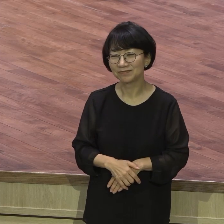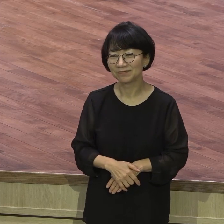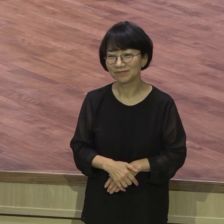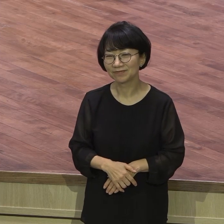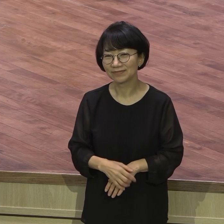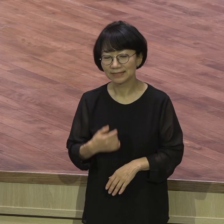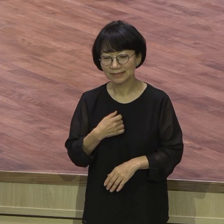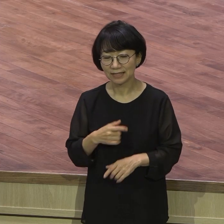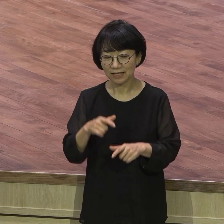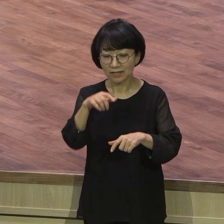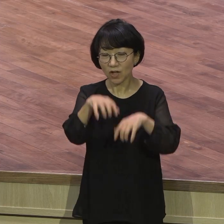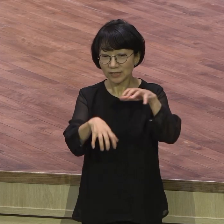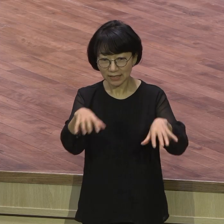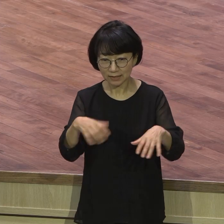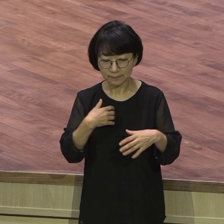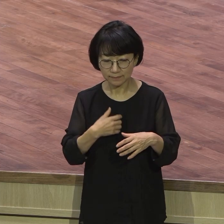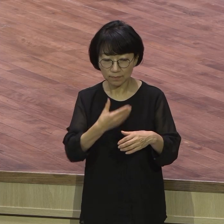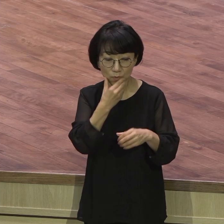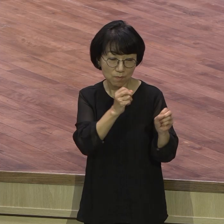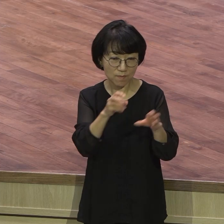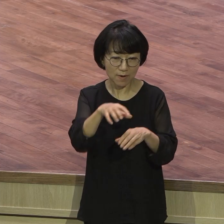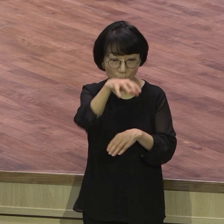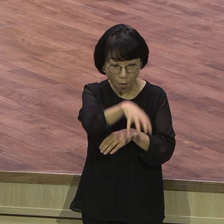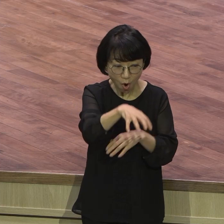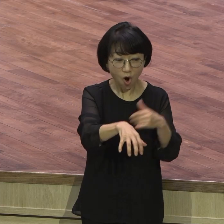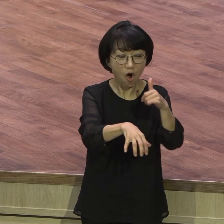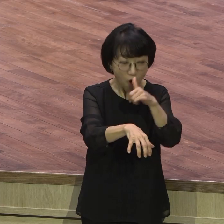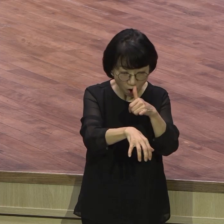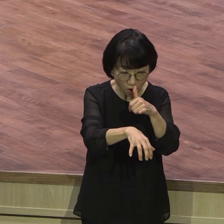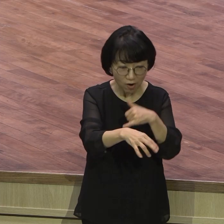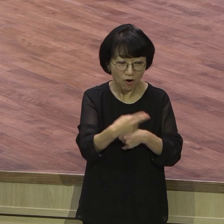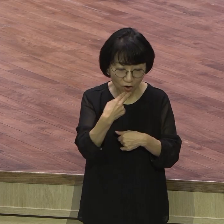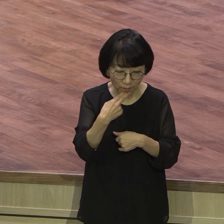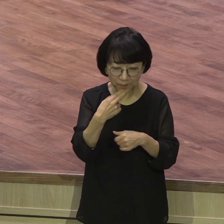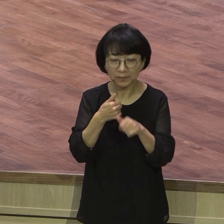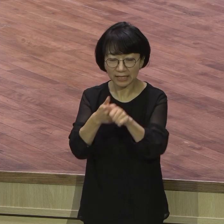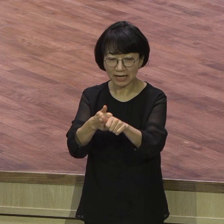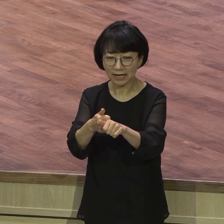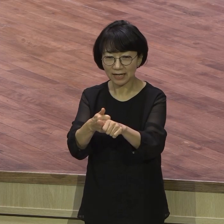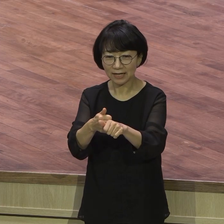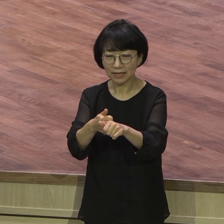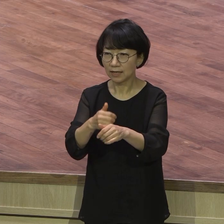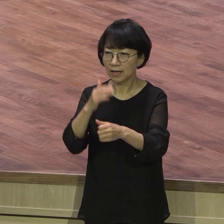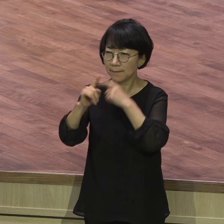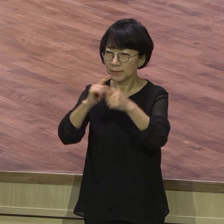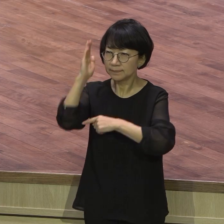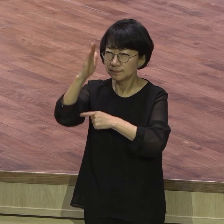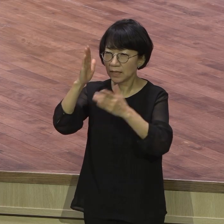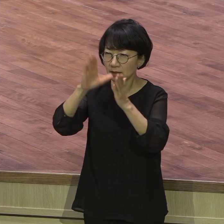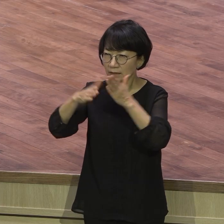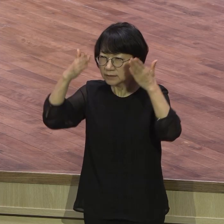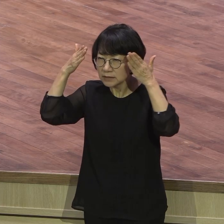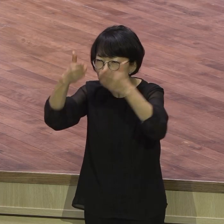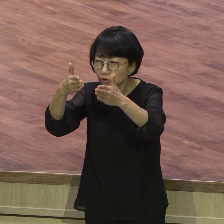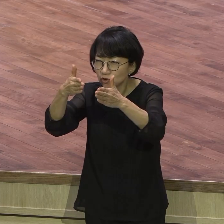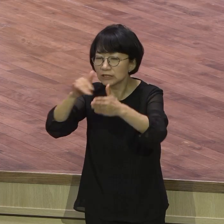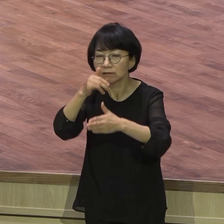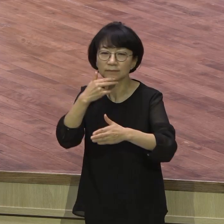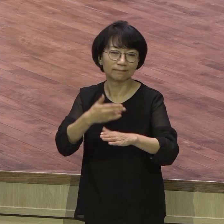현장 있냐 없냐 따라서 설교 듣는 자세가 다르고요 설교 적용이 다르고요 다릅니다